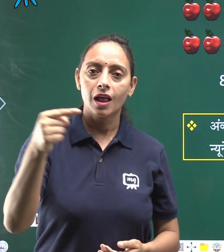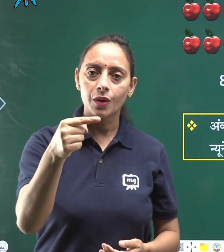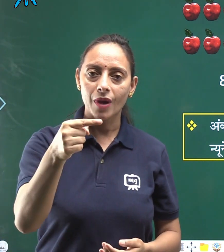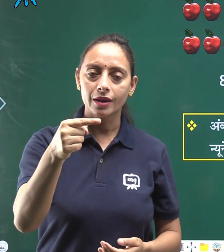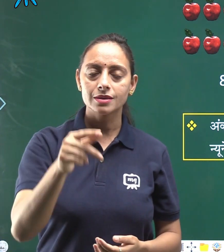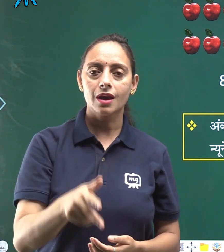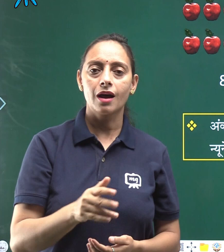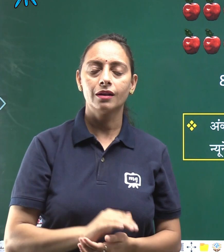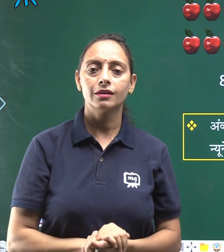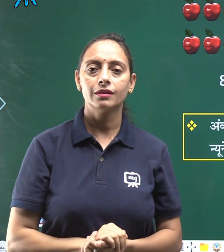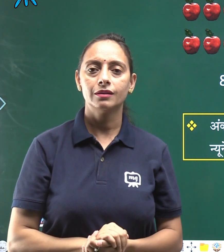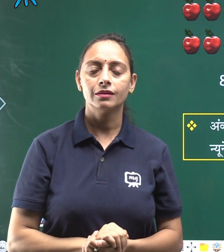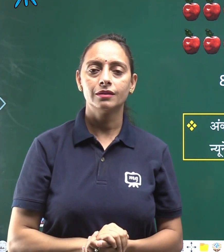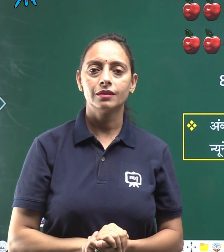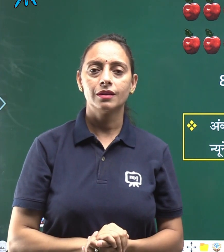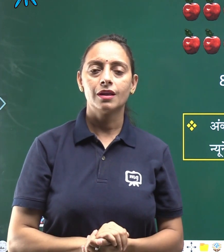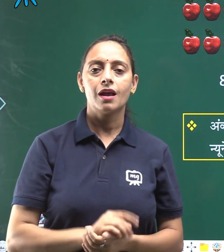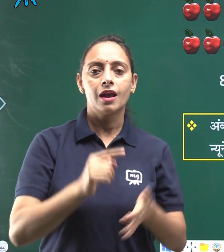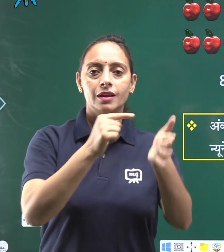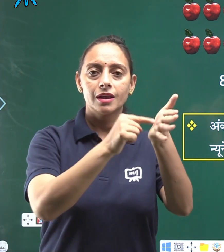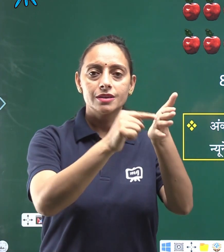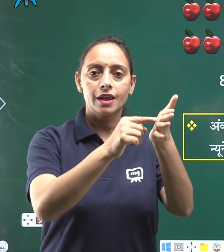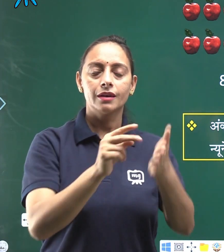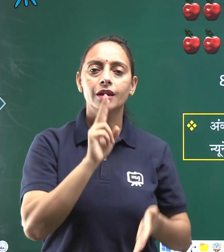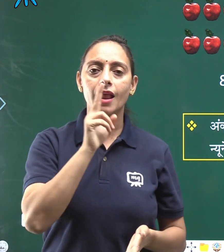का चिन्ह कहलाता है।